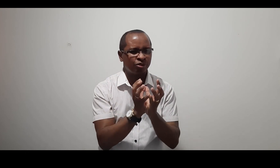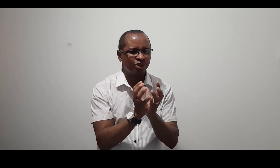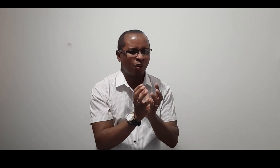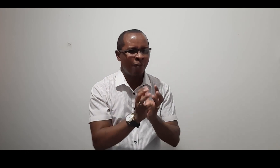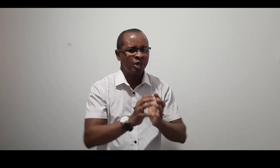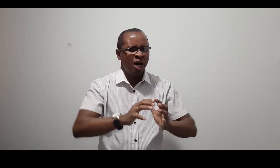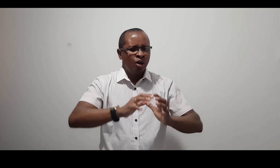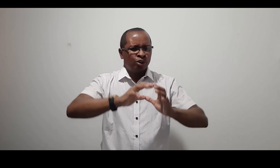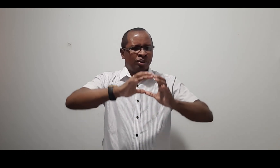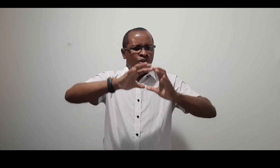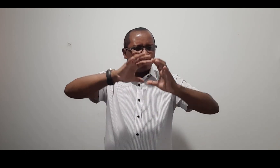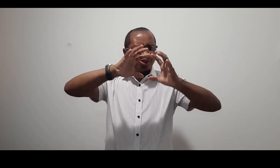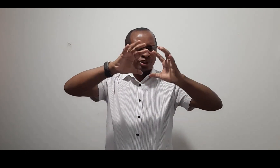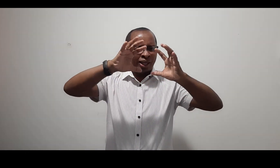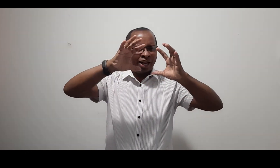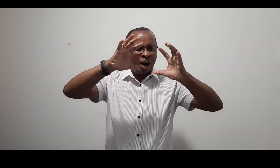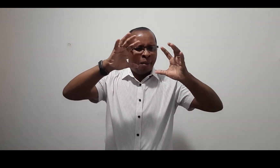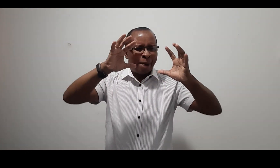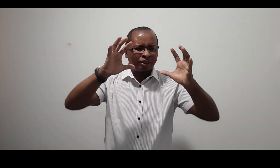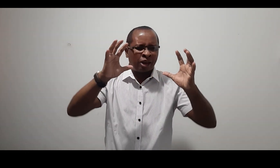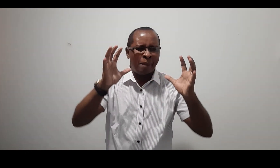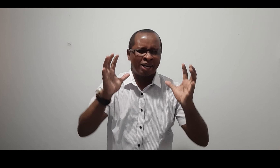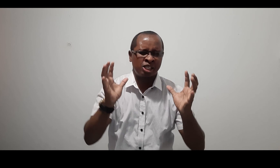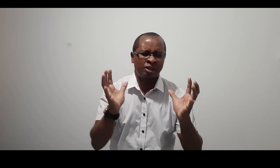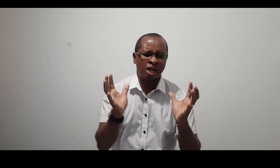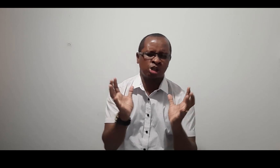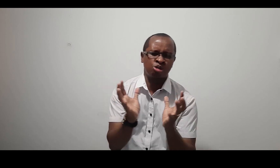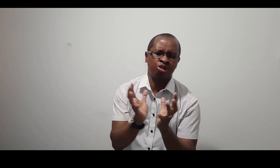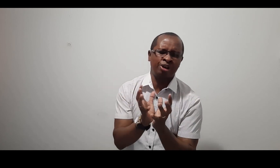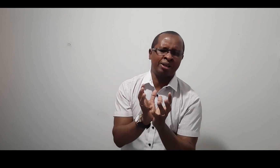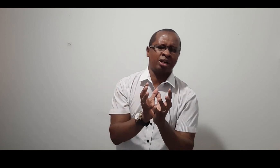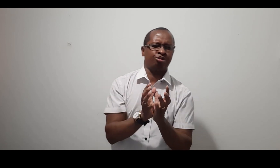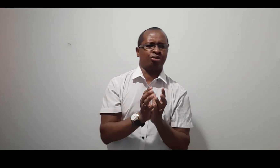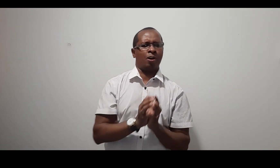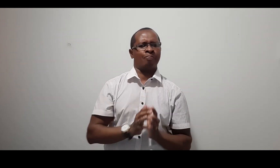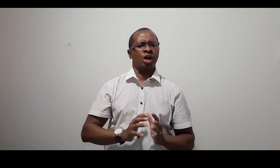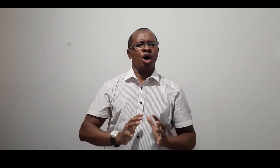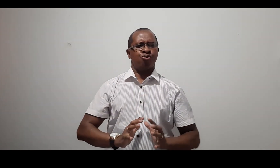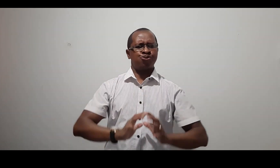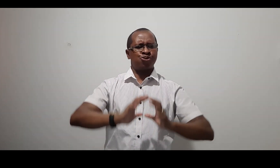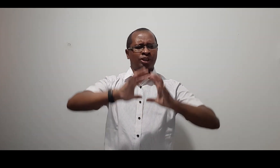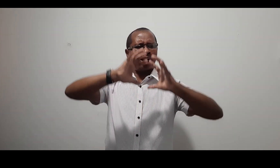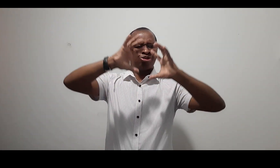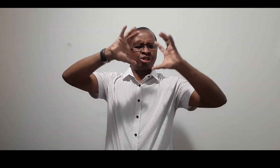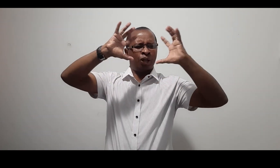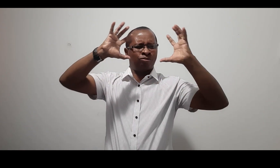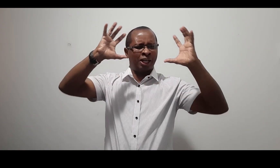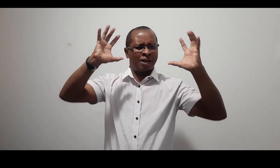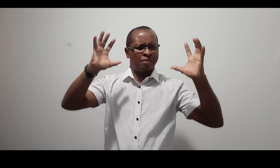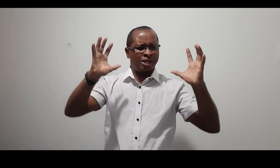fonao ho fo tena mahatamana sy ahitany jesosy sy faliana ny fonao fo tena fisenony tenaandriamanitra